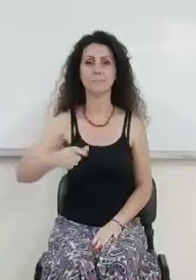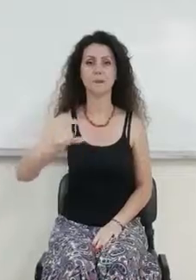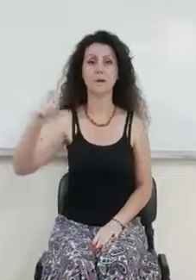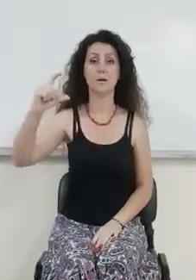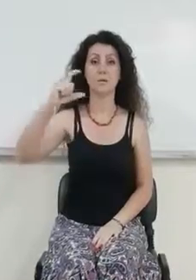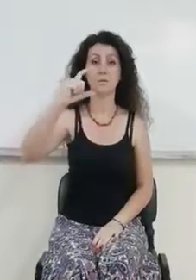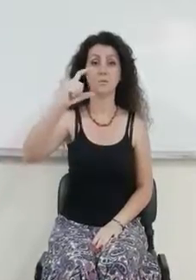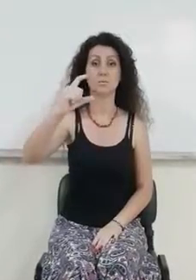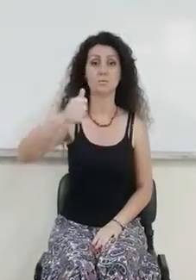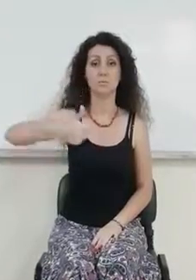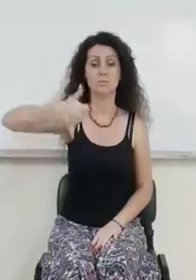Cumhurbaşkanı,